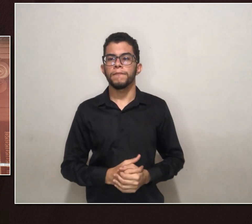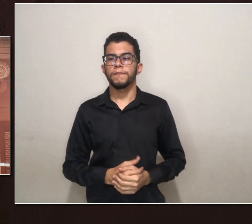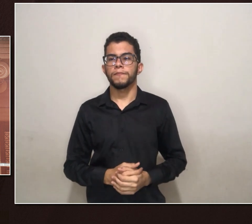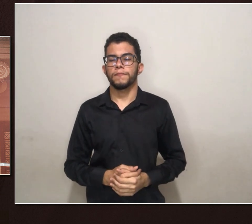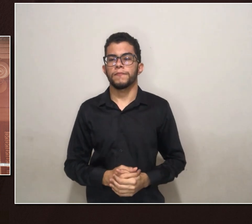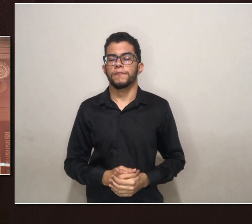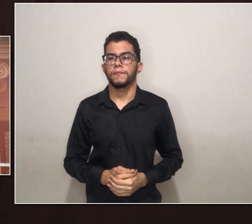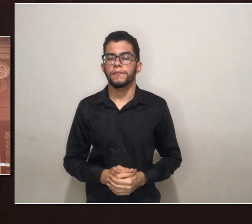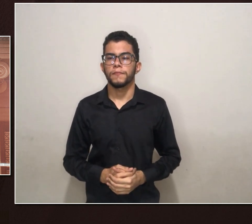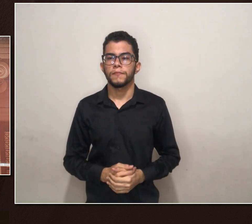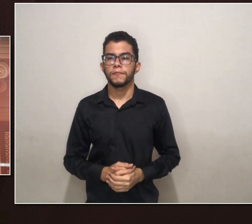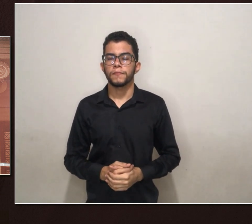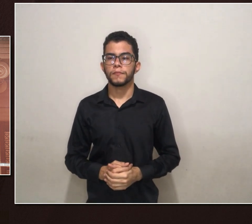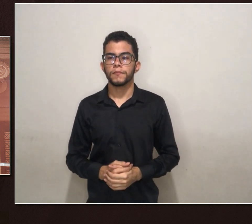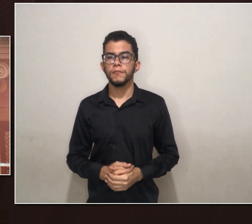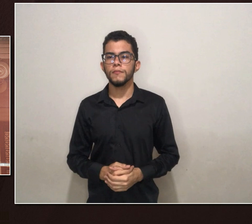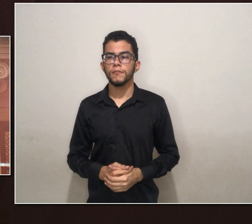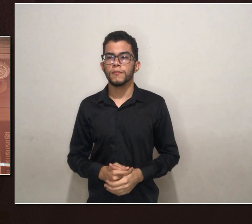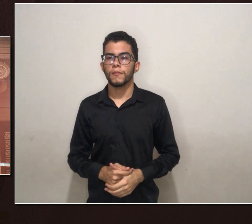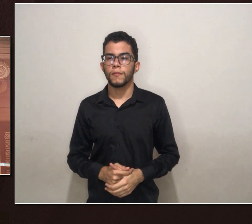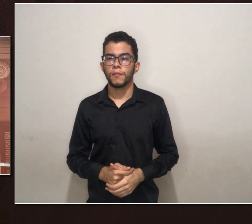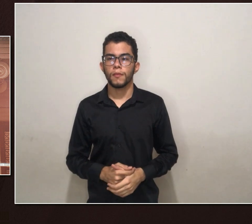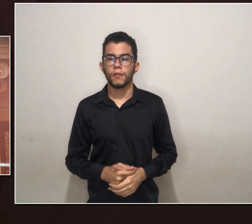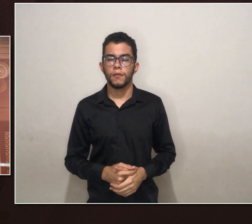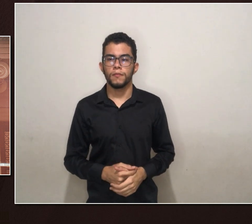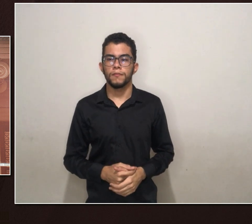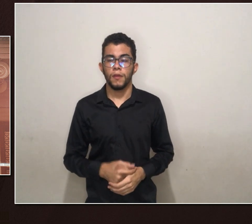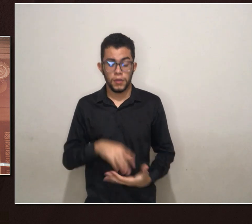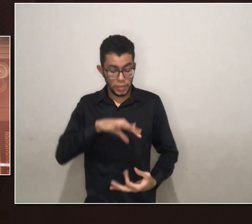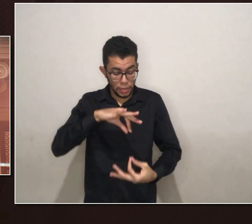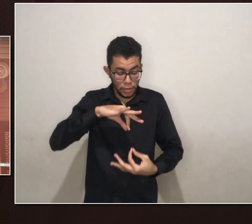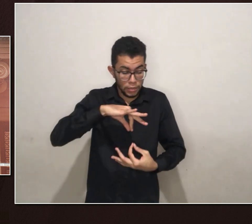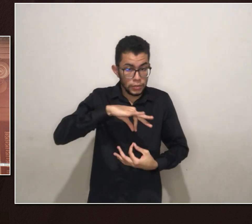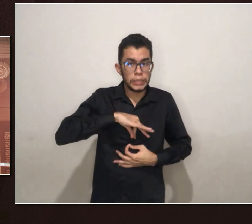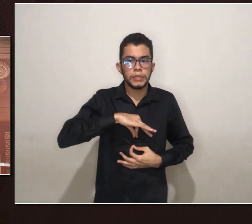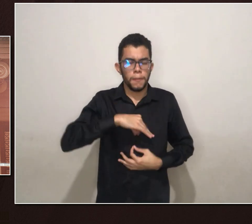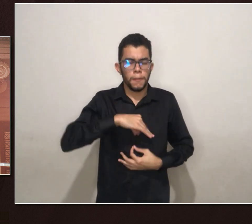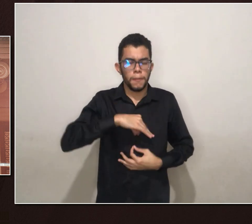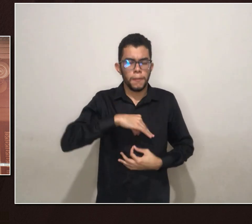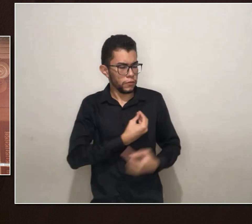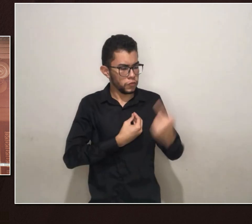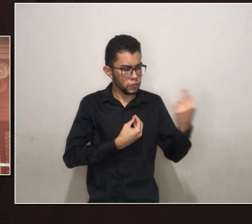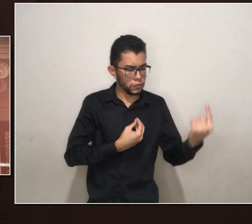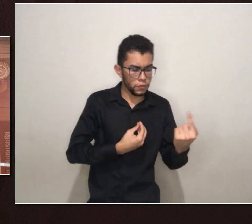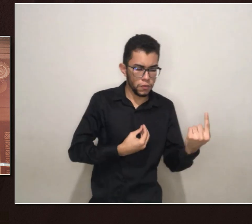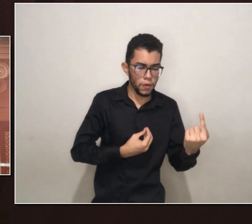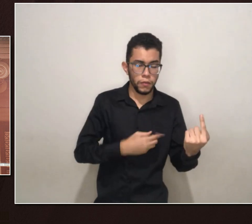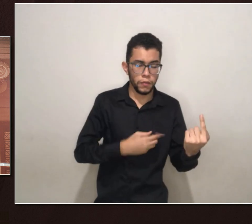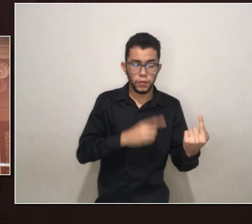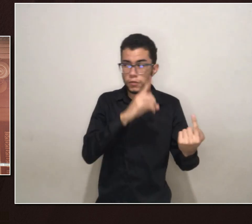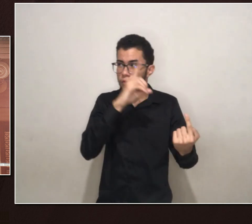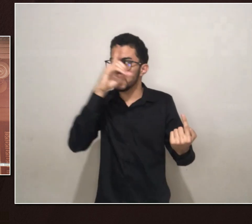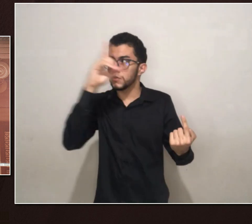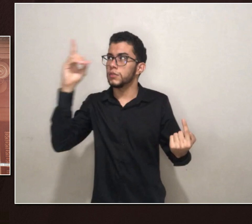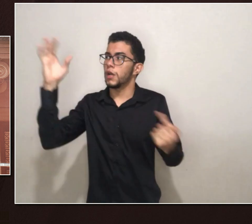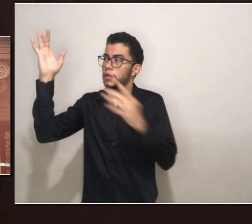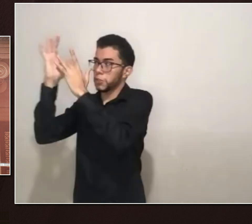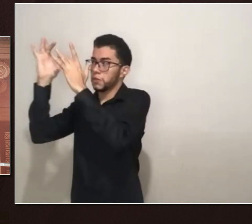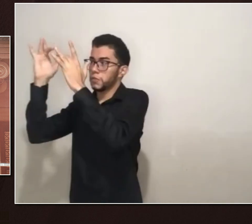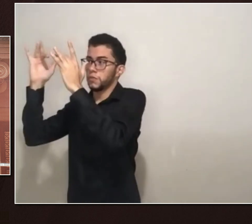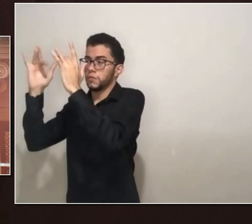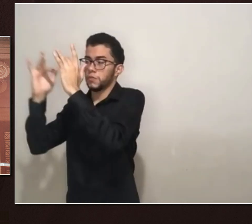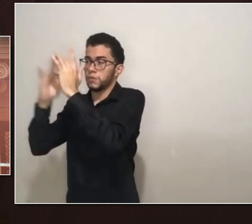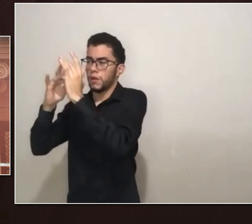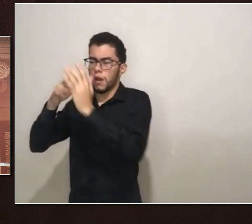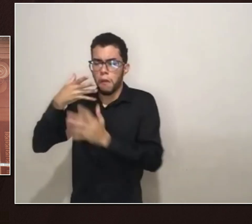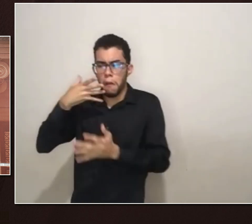Achei-me em espírito no dia do Senhor e ouvi por detrás de mim grande voz como de